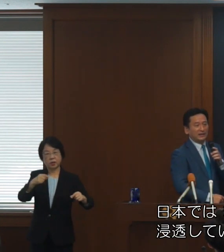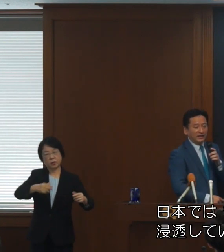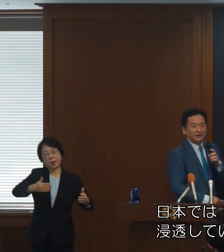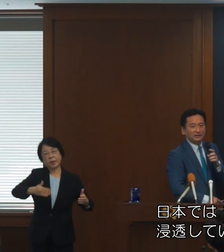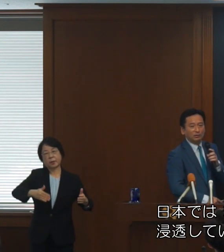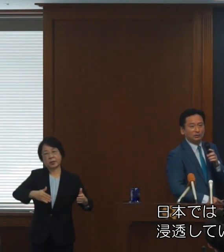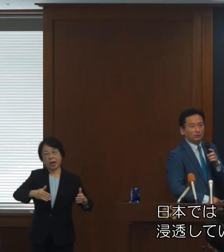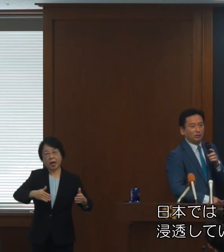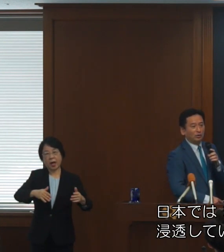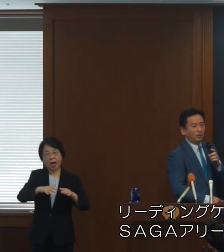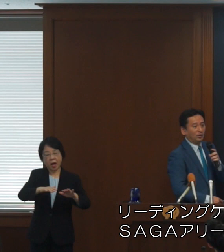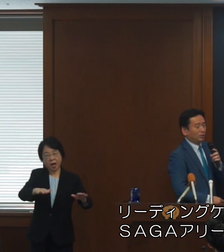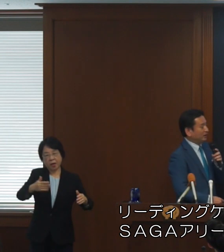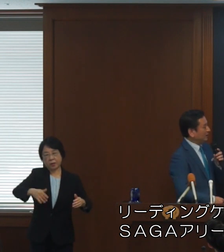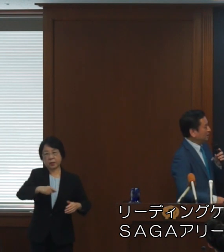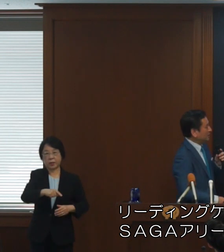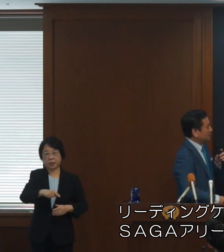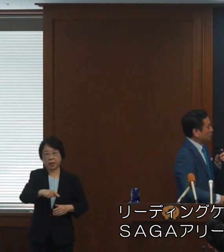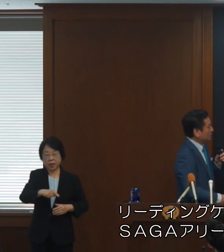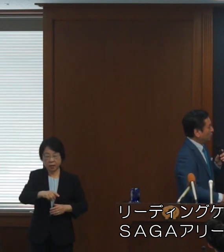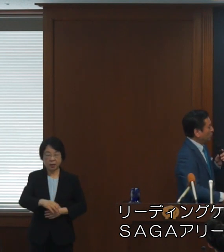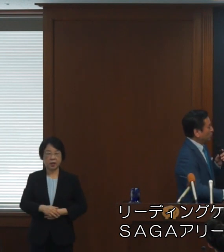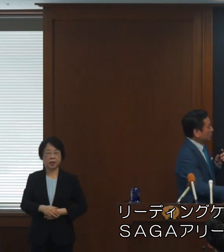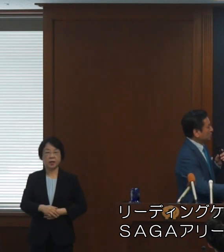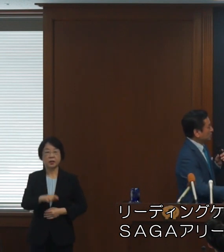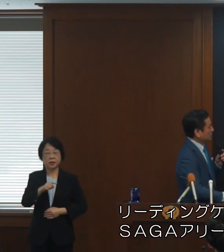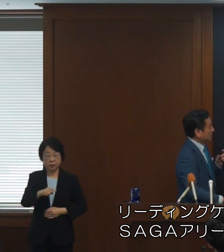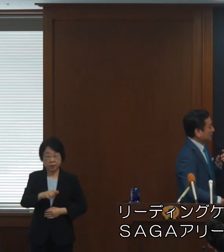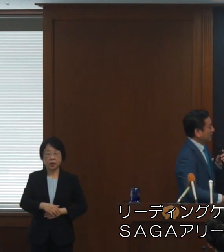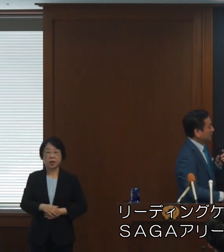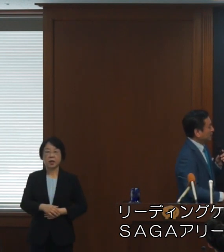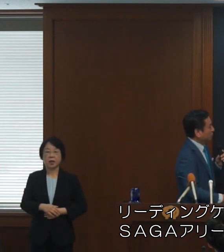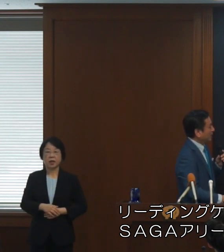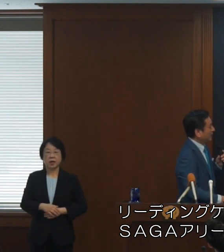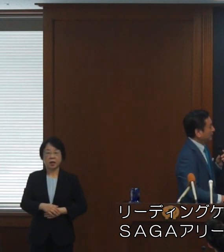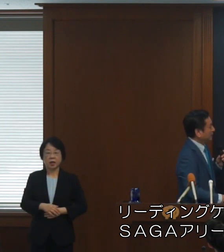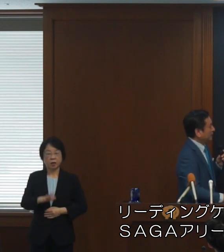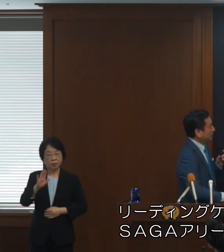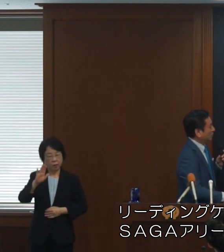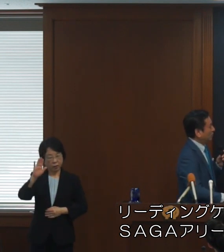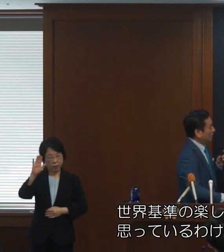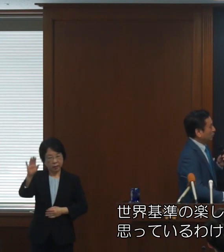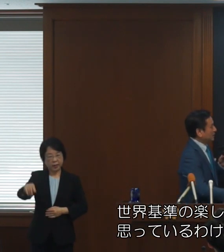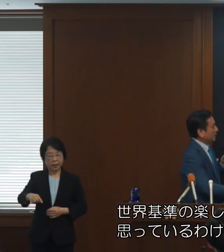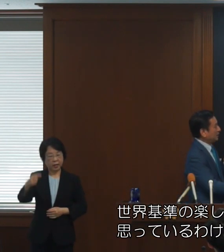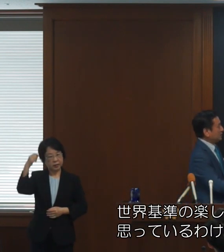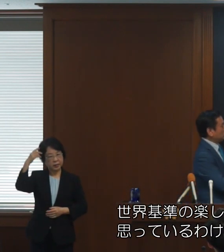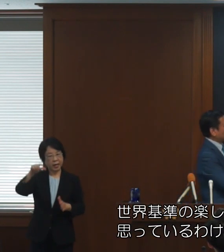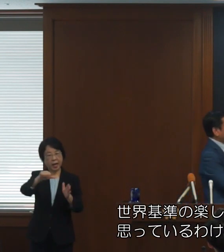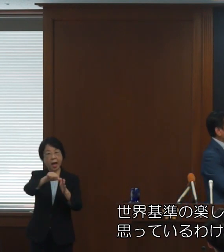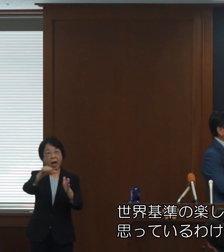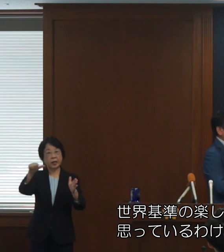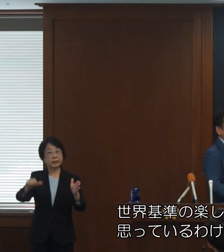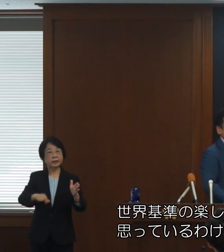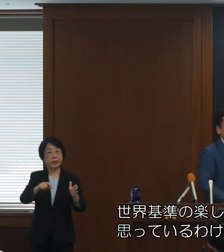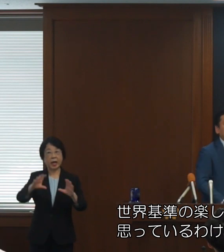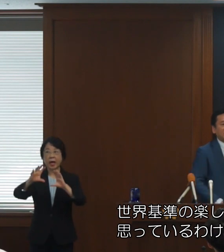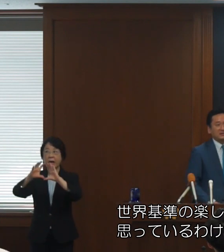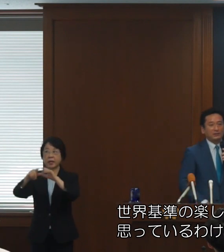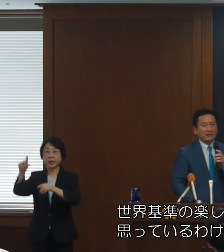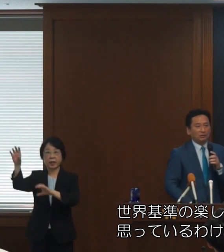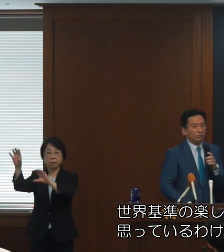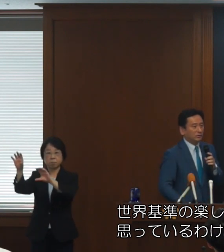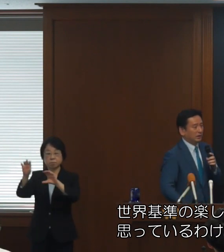ないというもののリーディングケースとしてもインナーを考えていきたいなとこの世界基準の楽しさを